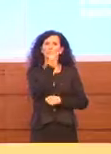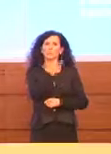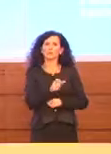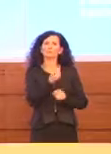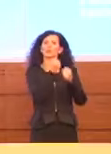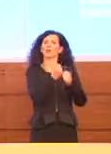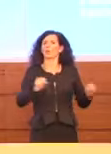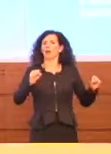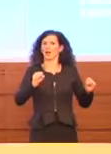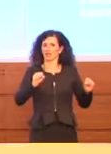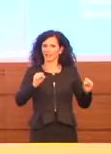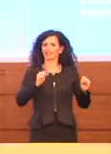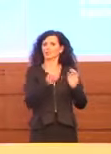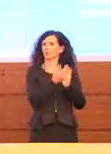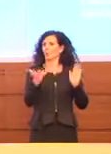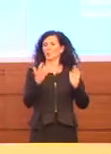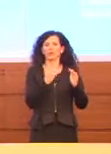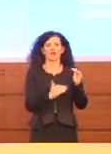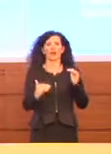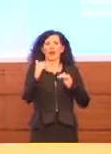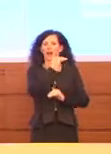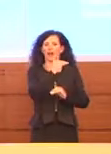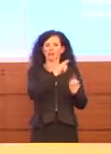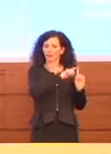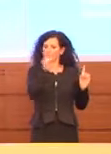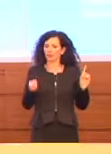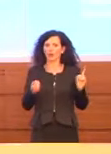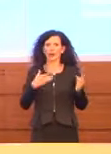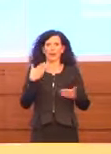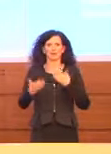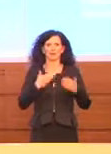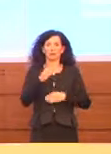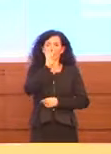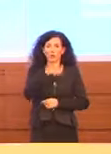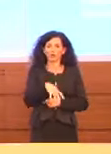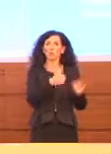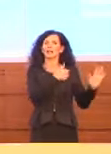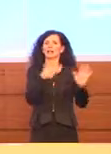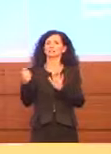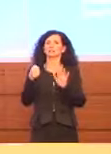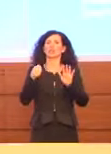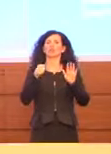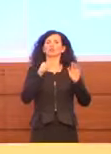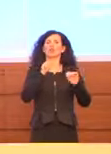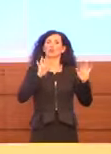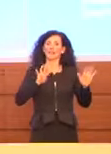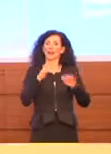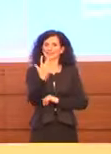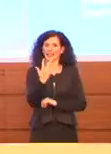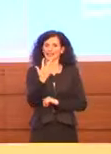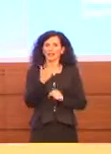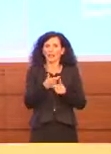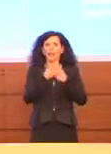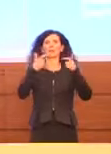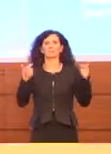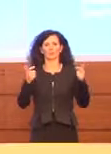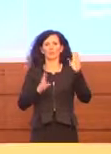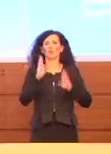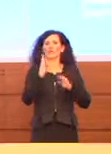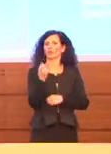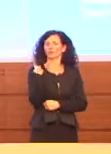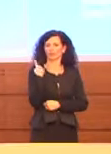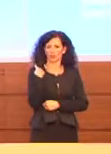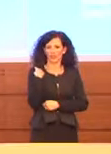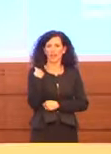verificatosi dall'inizio della gestione dell'emergenza sono 4.693 in più rispetto a ieri per un totale